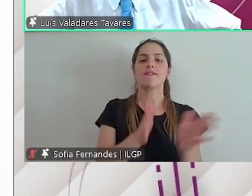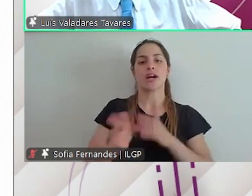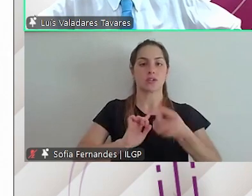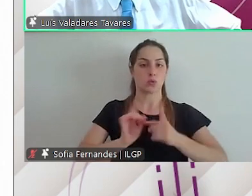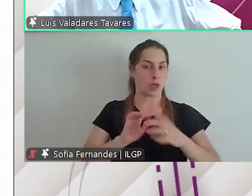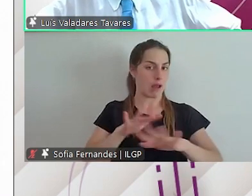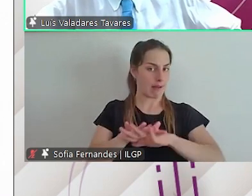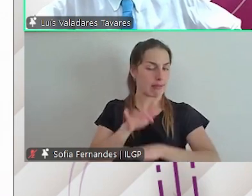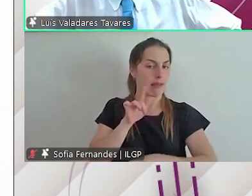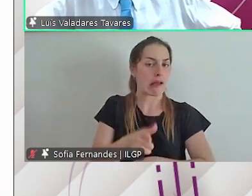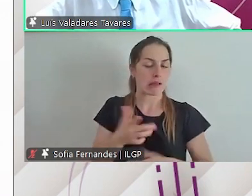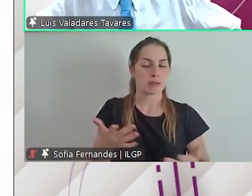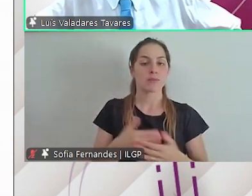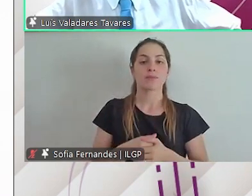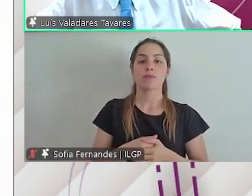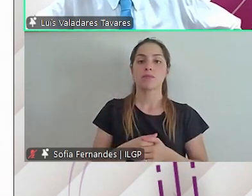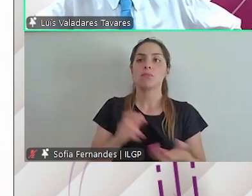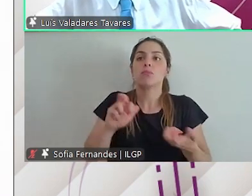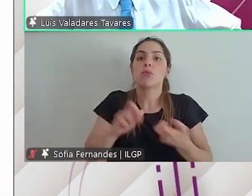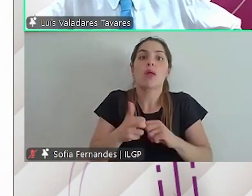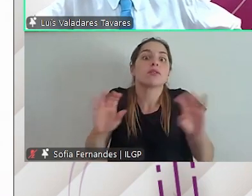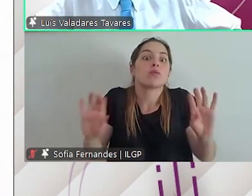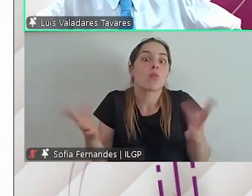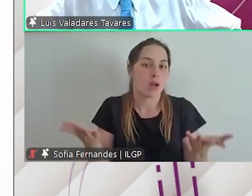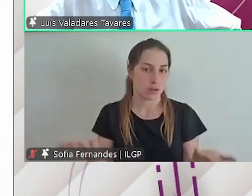rede é quais são os problemas.